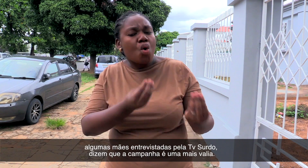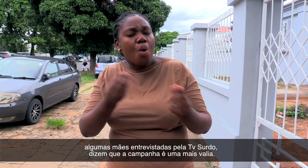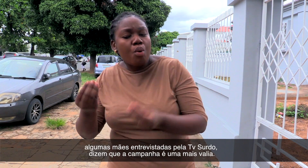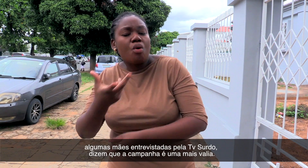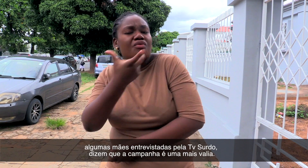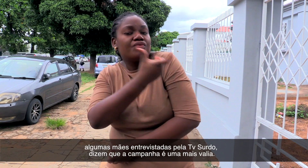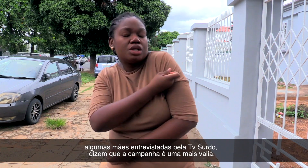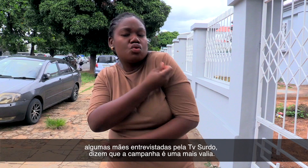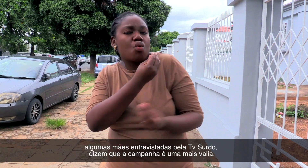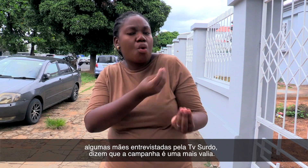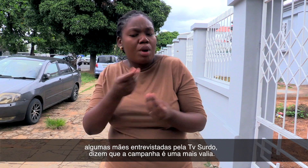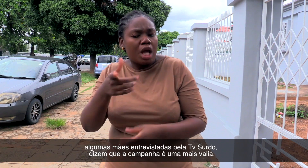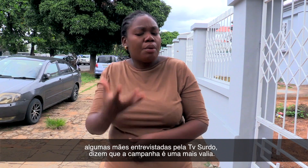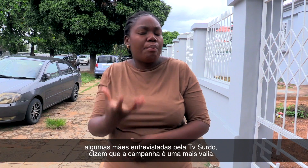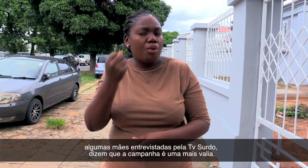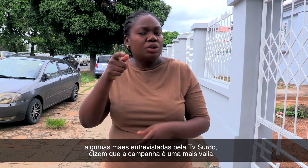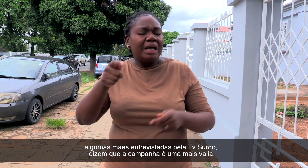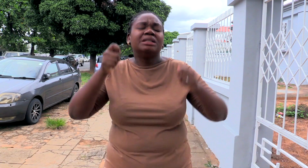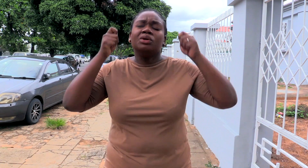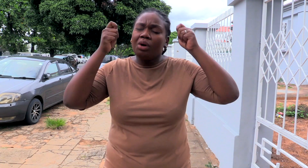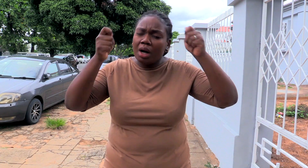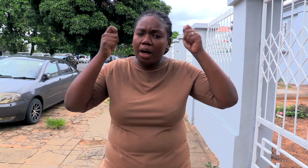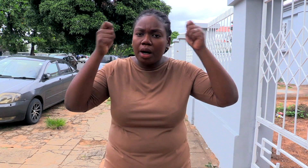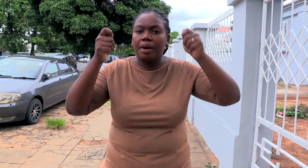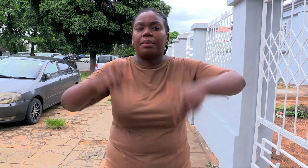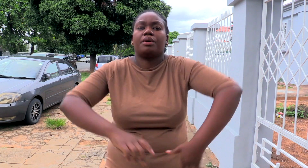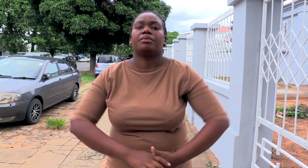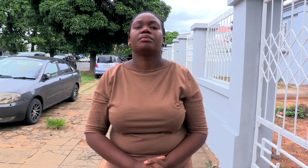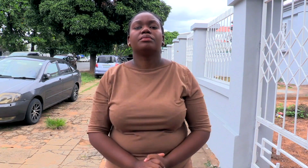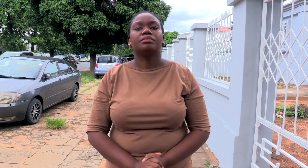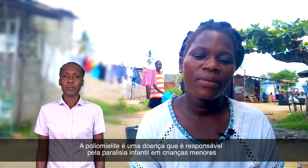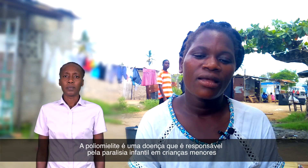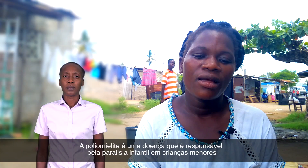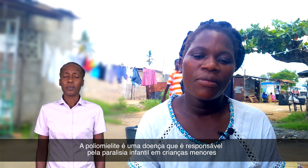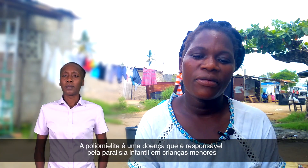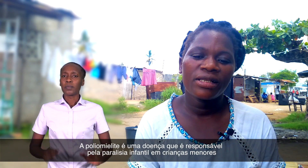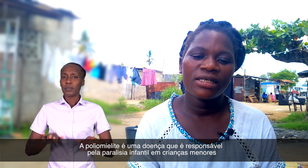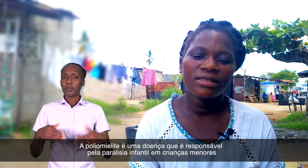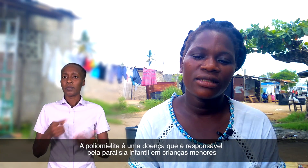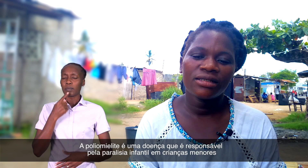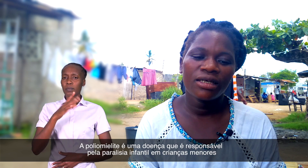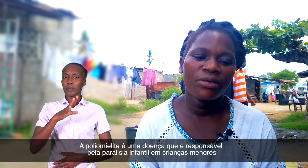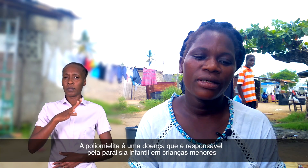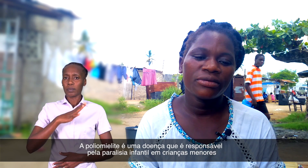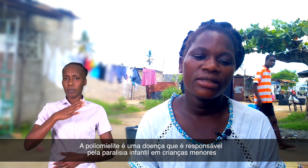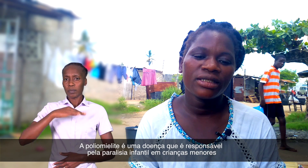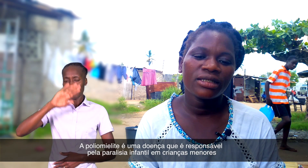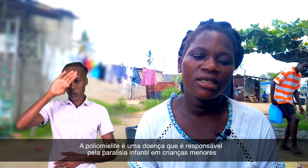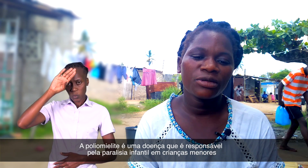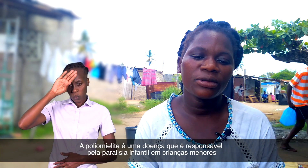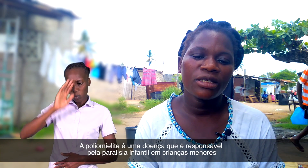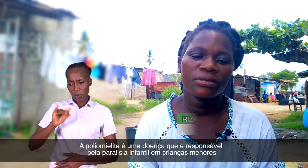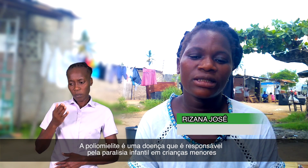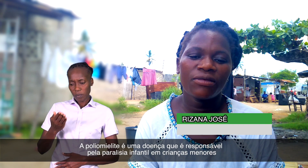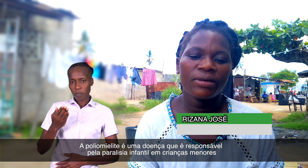Surdo dizem que a campanha é uma mais-valia. poliomielite é uma doença assim,